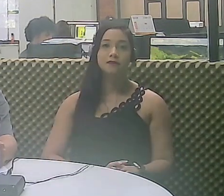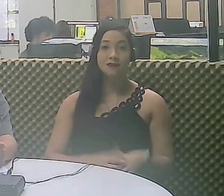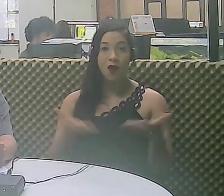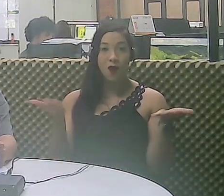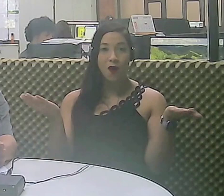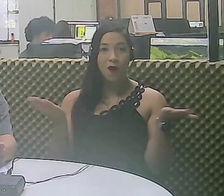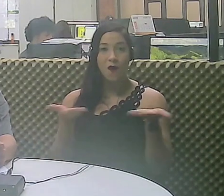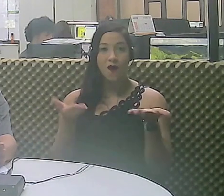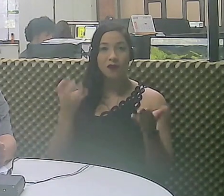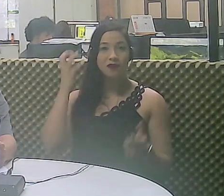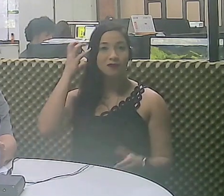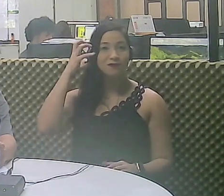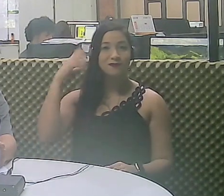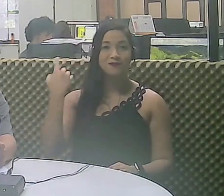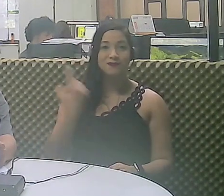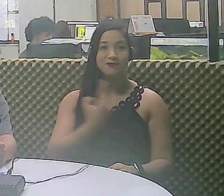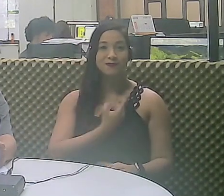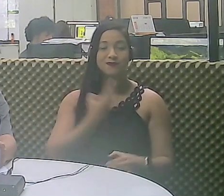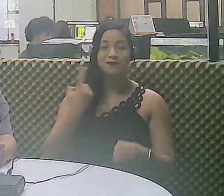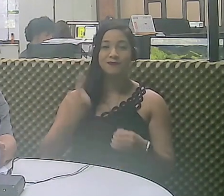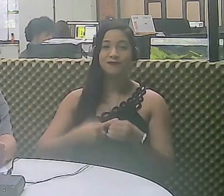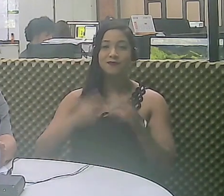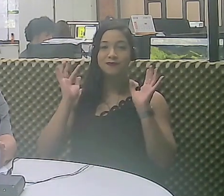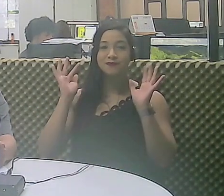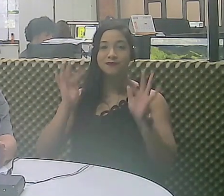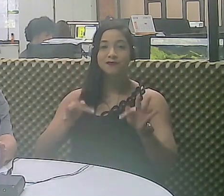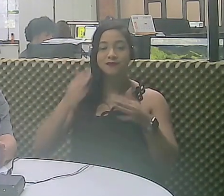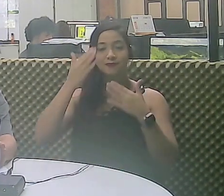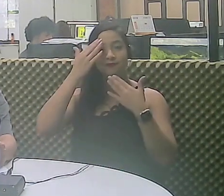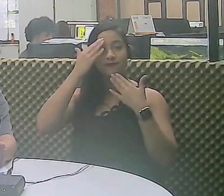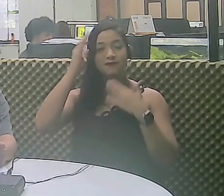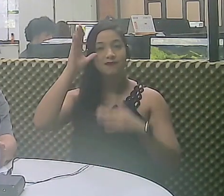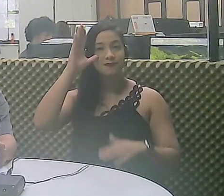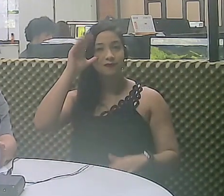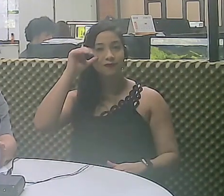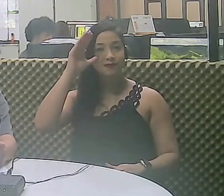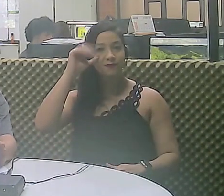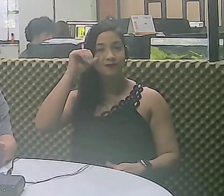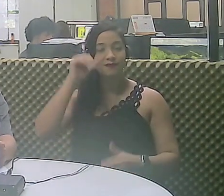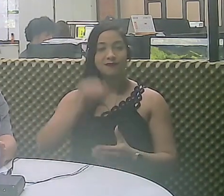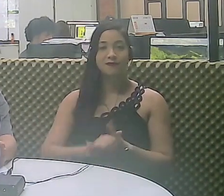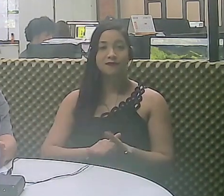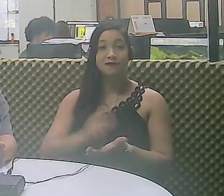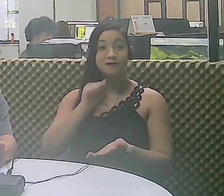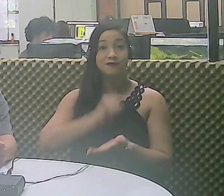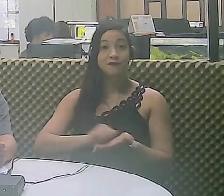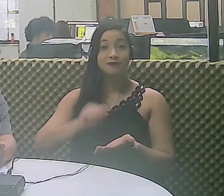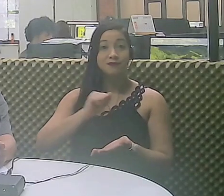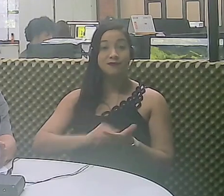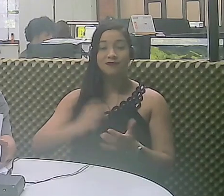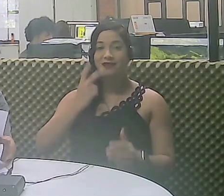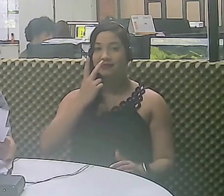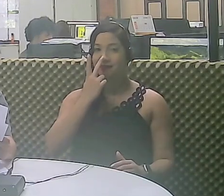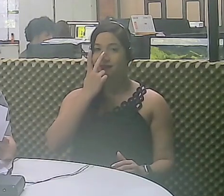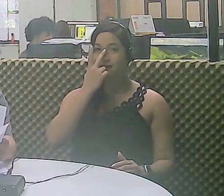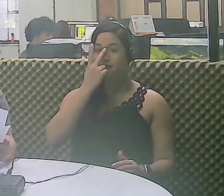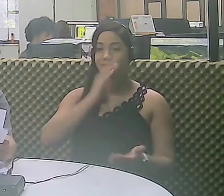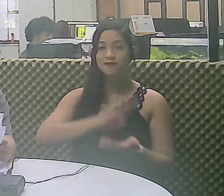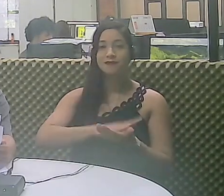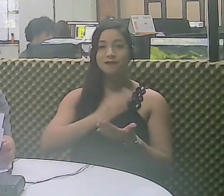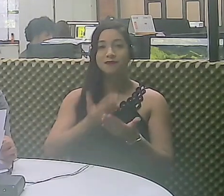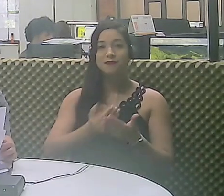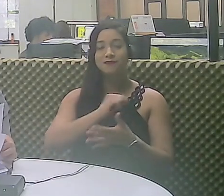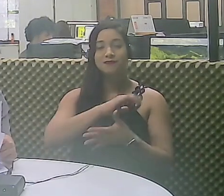A edição de hoje da Rádio Nossa Cidade fica por aqui. Obrigada pela sua audiência. A edição foi minha, Vanessa